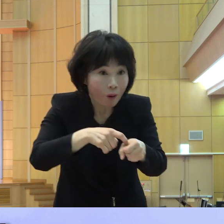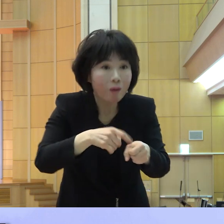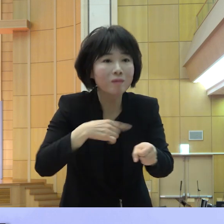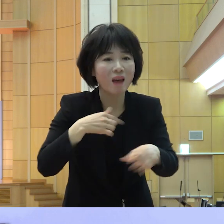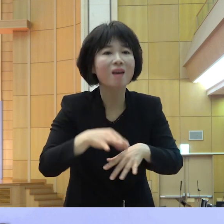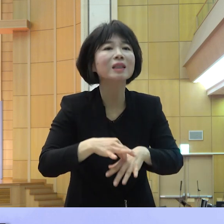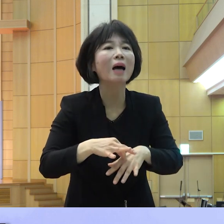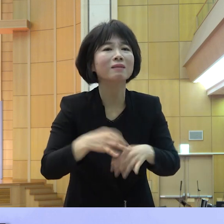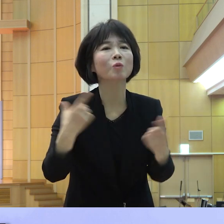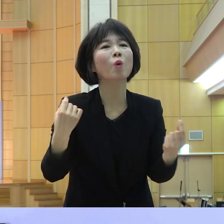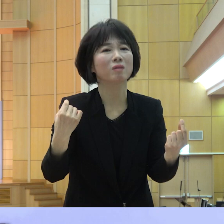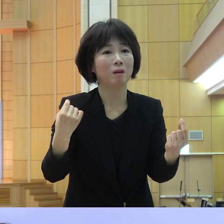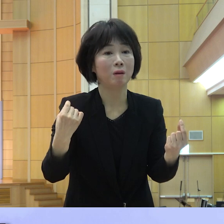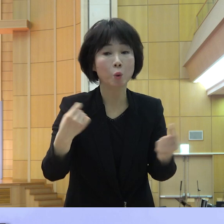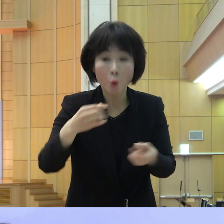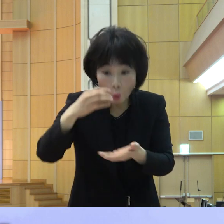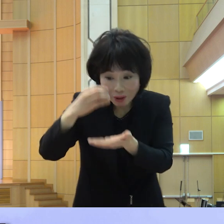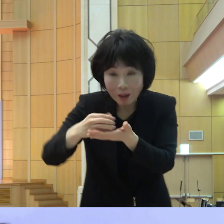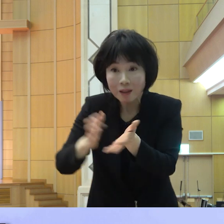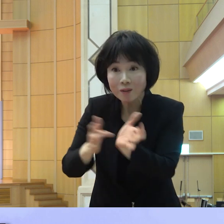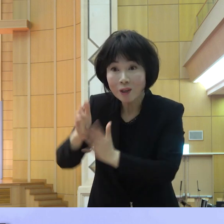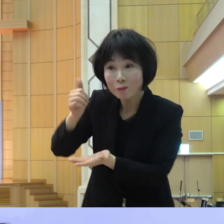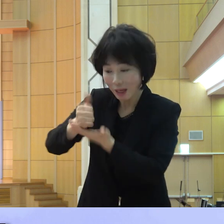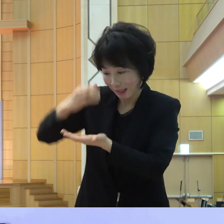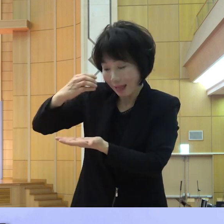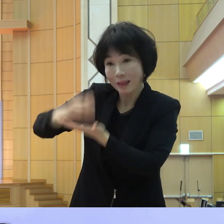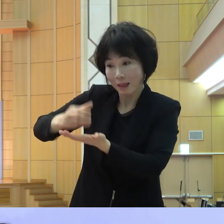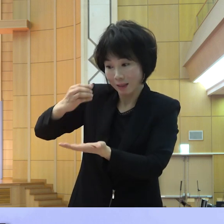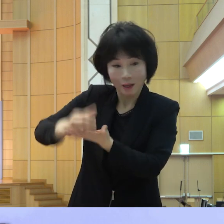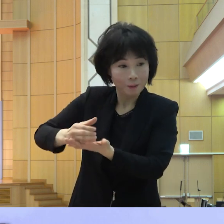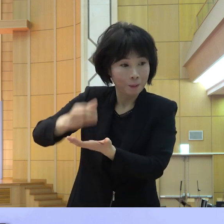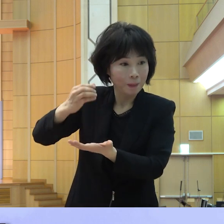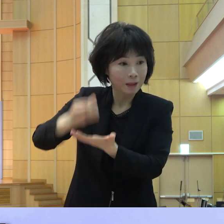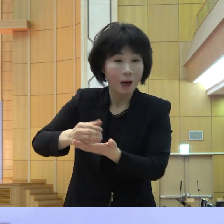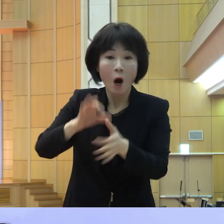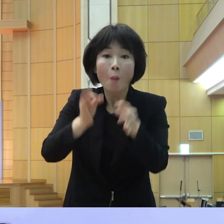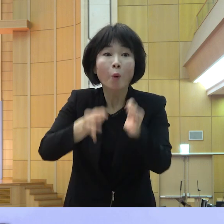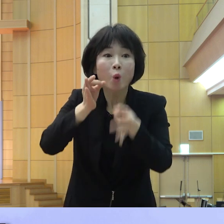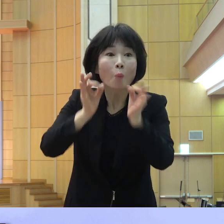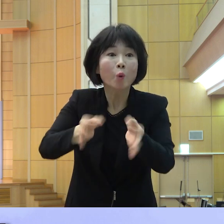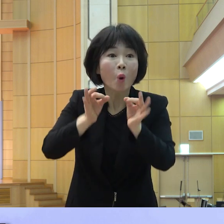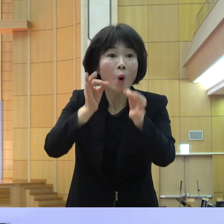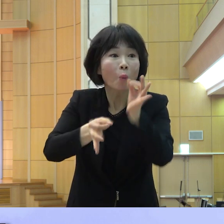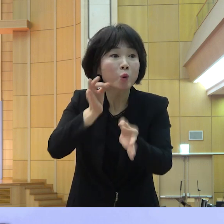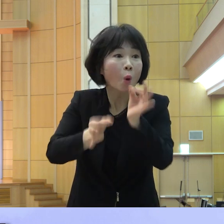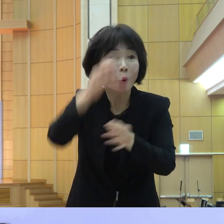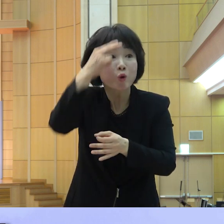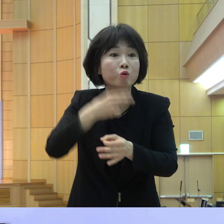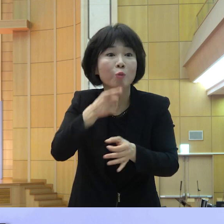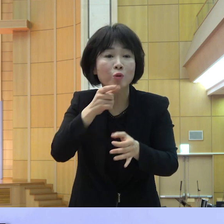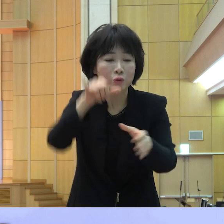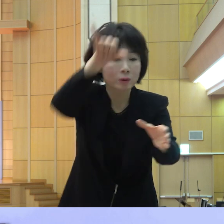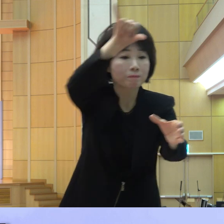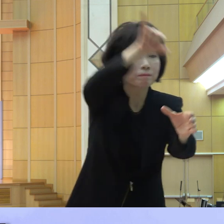사례하시고, 또 잔을 가지고 떡을 주고 먹게 한 다음에 그 다음에 포도주 따라서 잔을